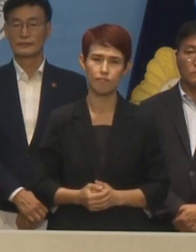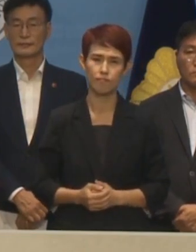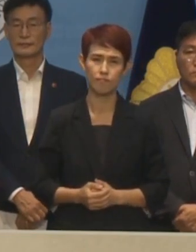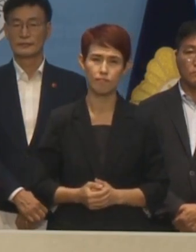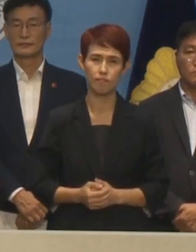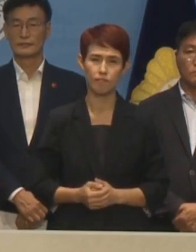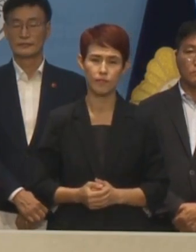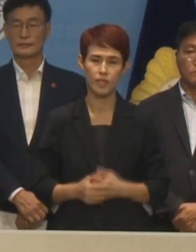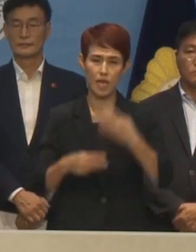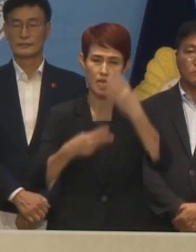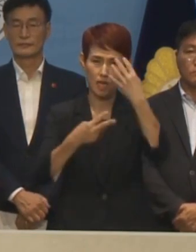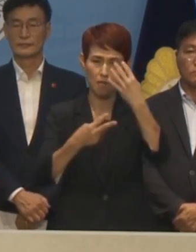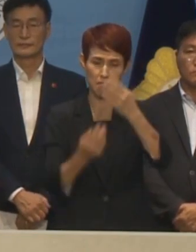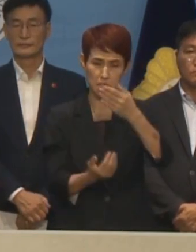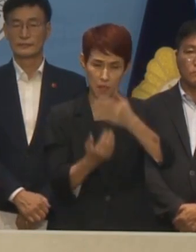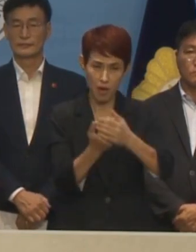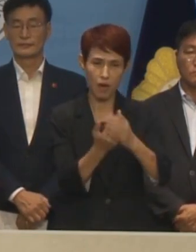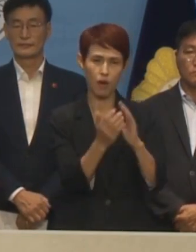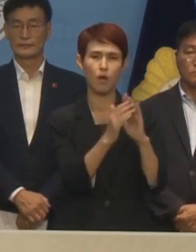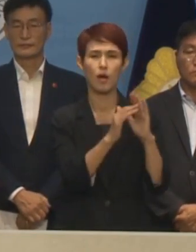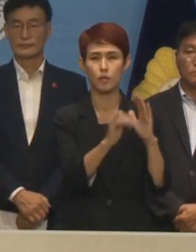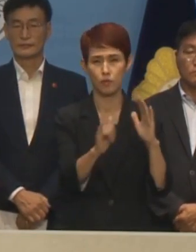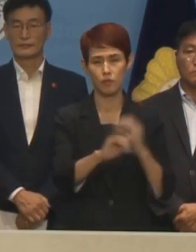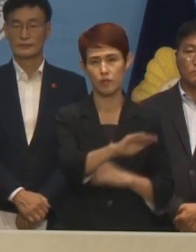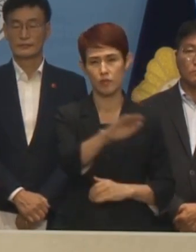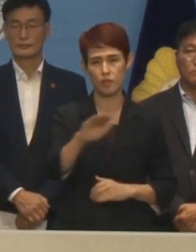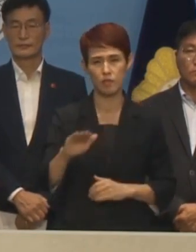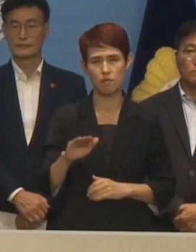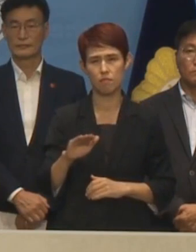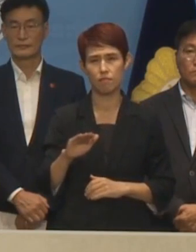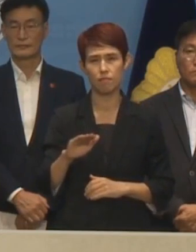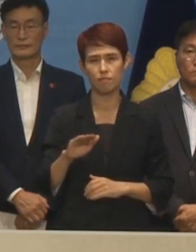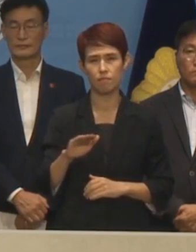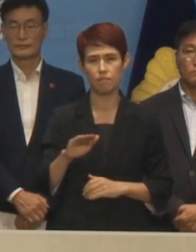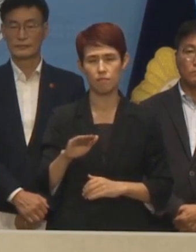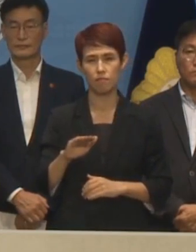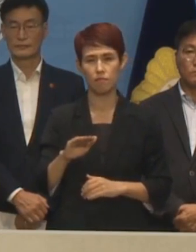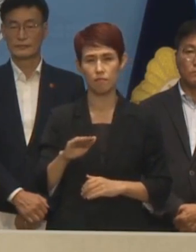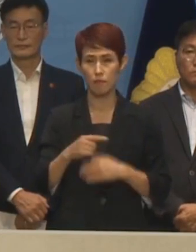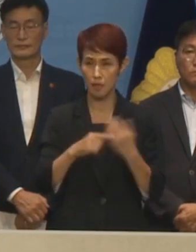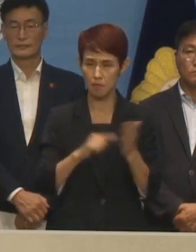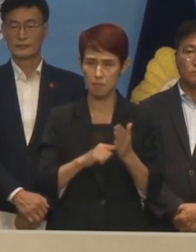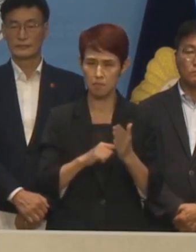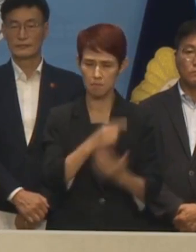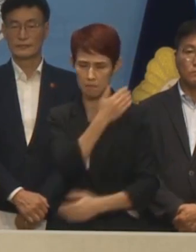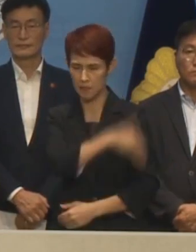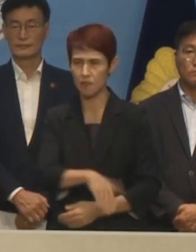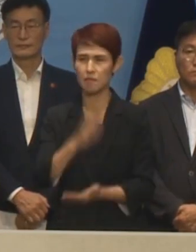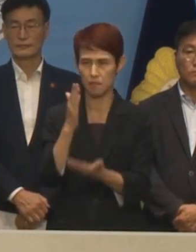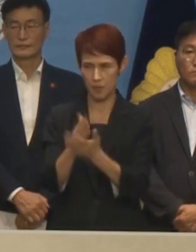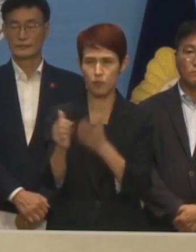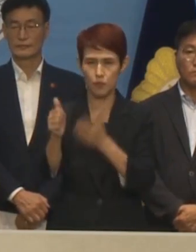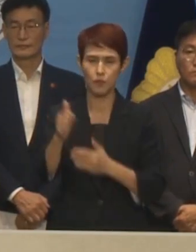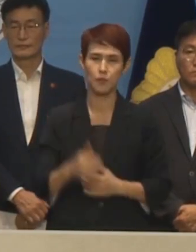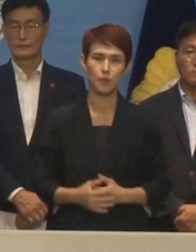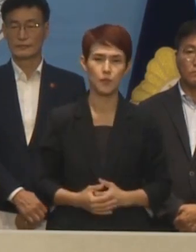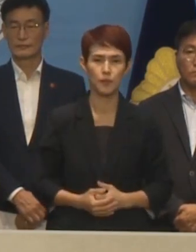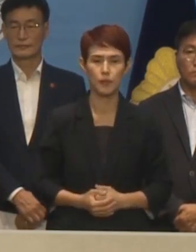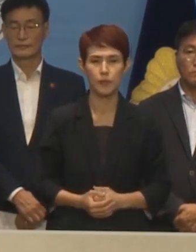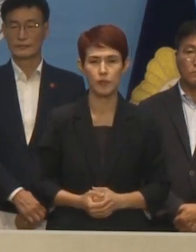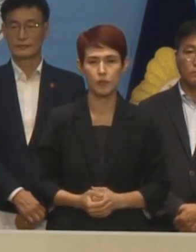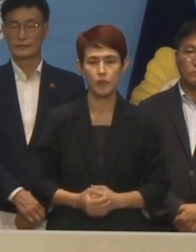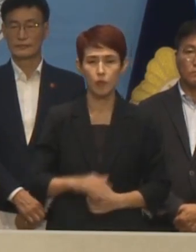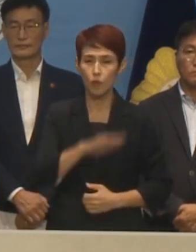유족들이 한 맺힌 이 외침을 반드시 외면하지 말아 주시기 바랍니다.